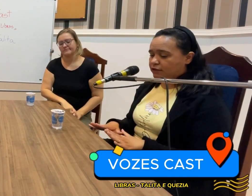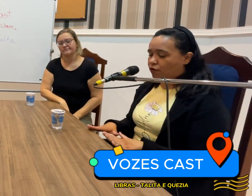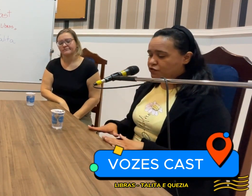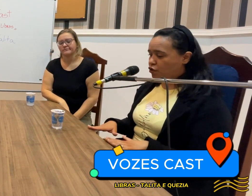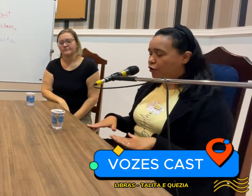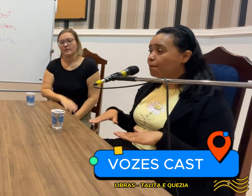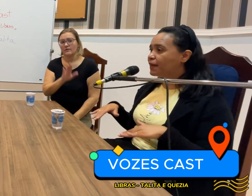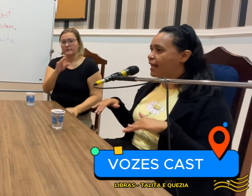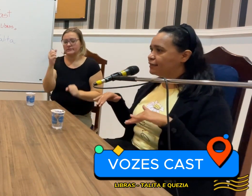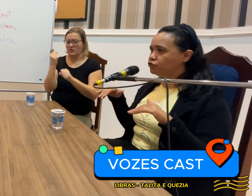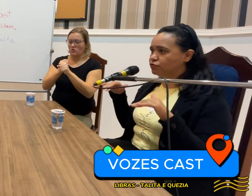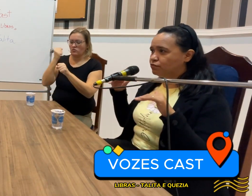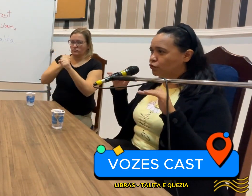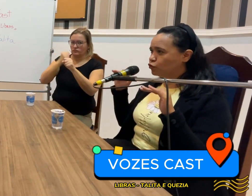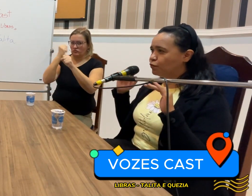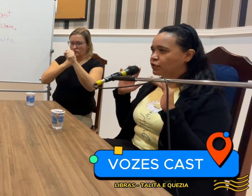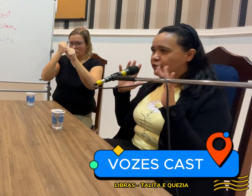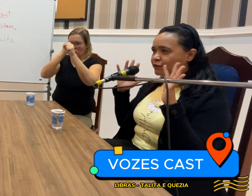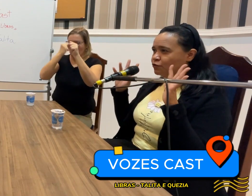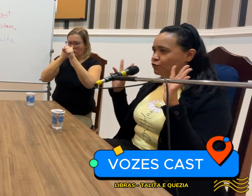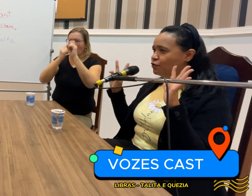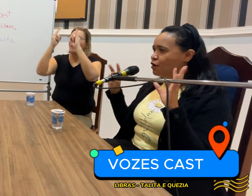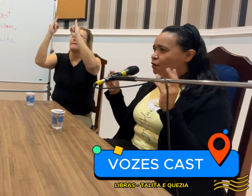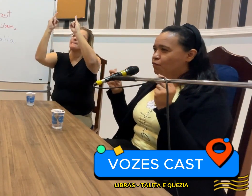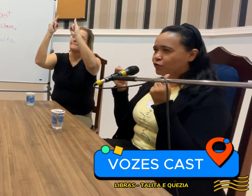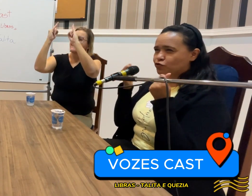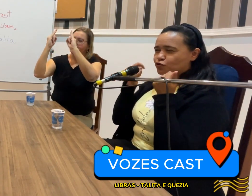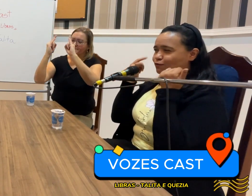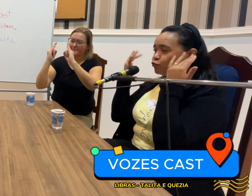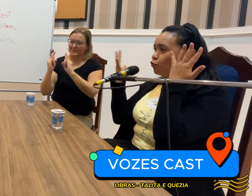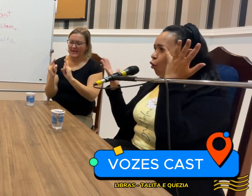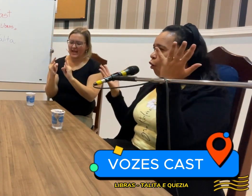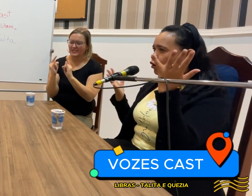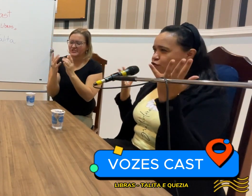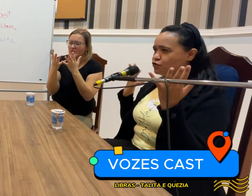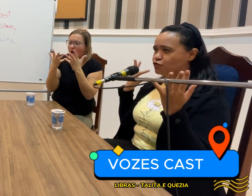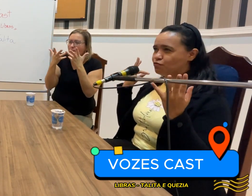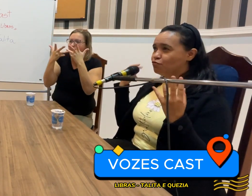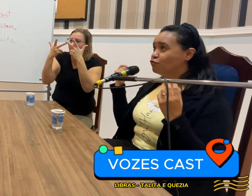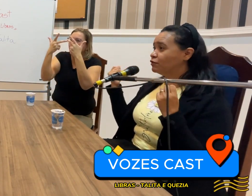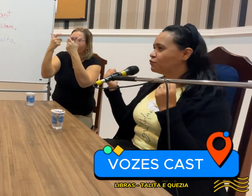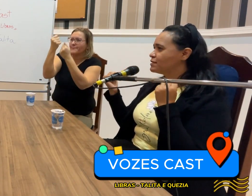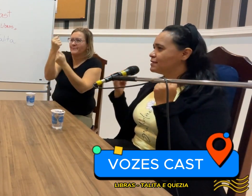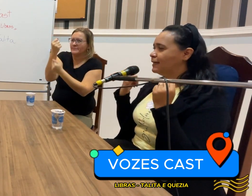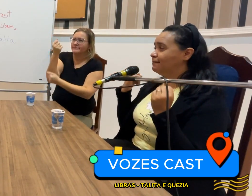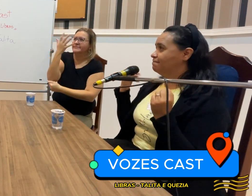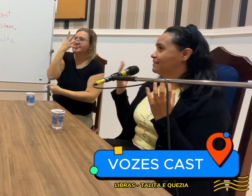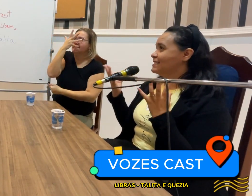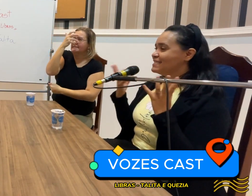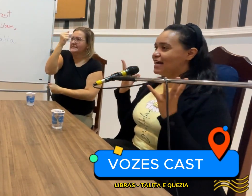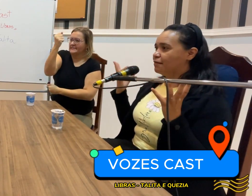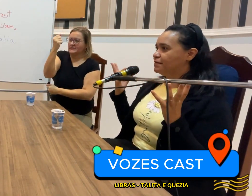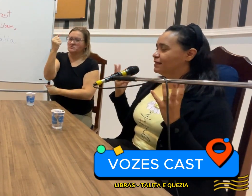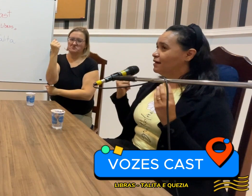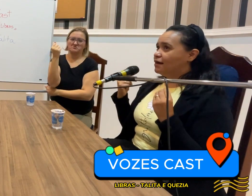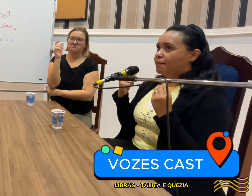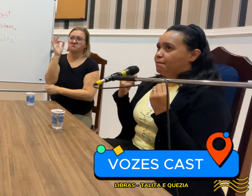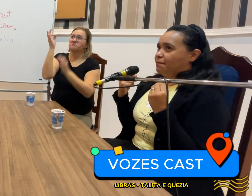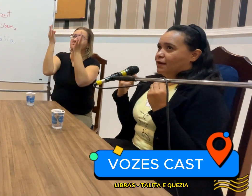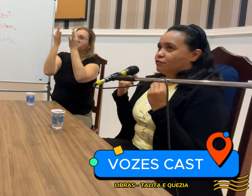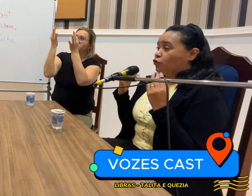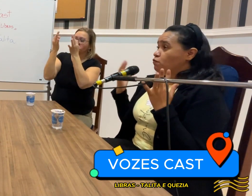Você constrói um prédio muito bonito, muito suntuoso, muito assim,